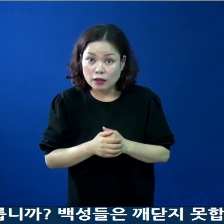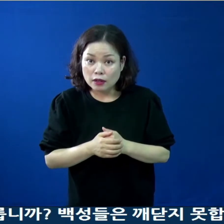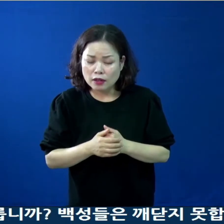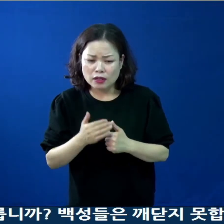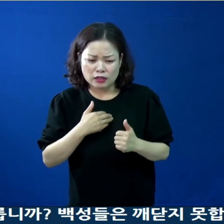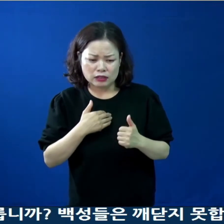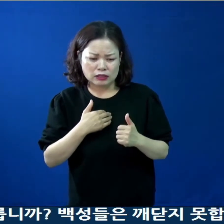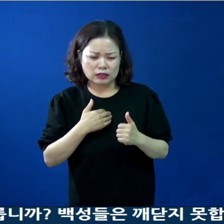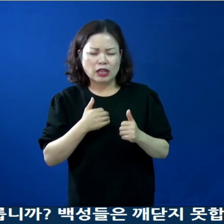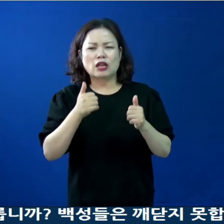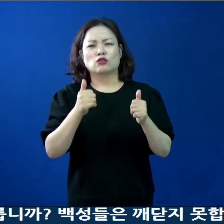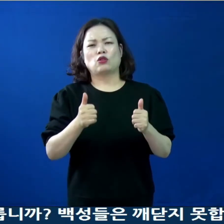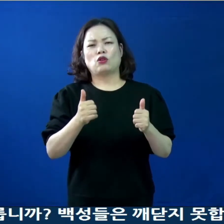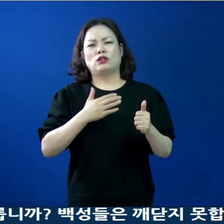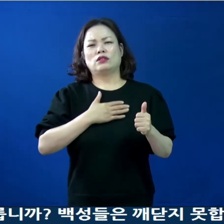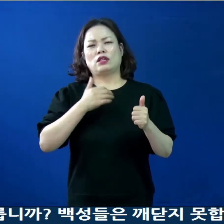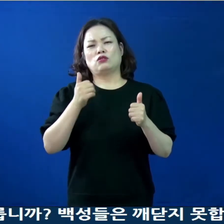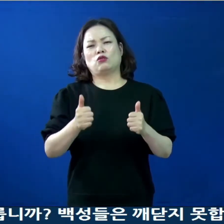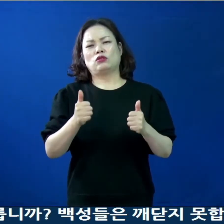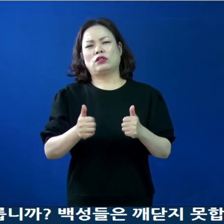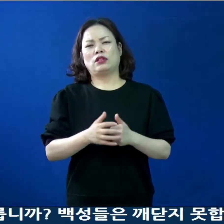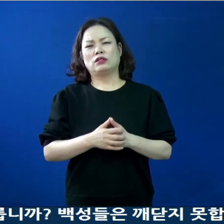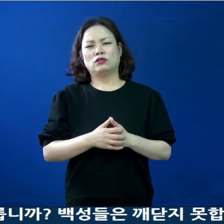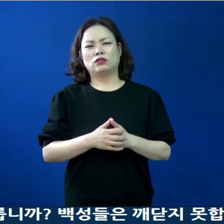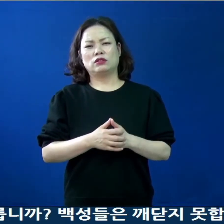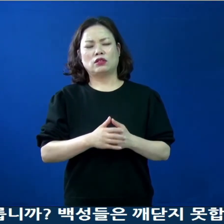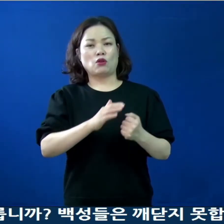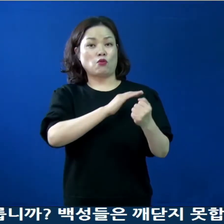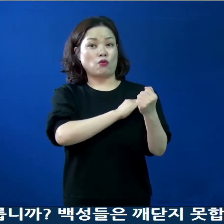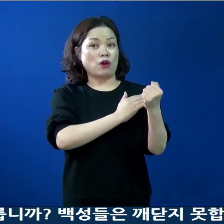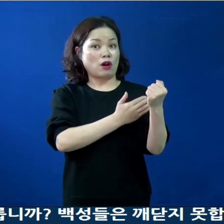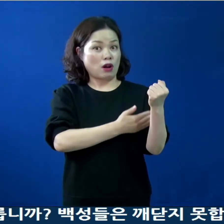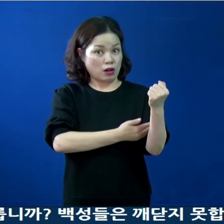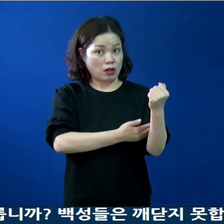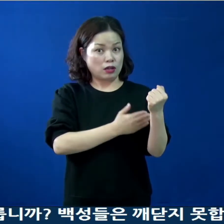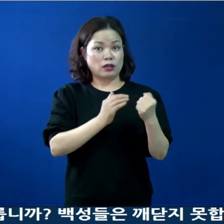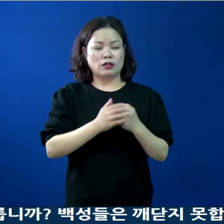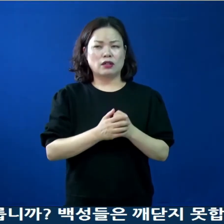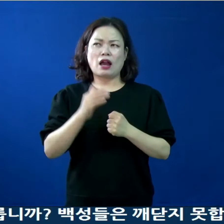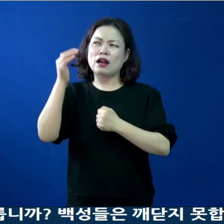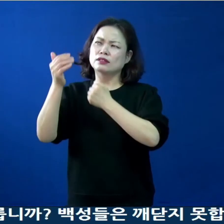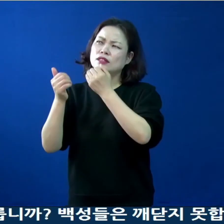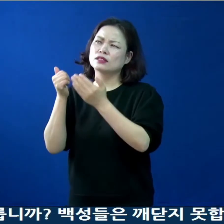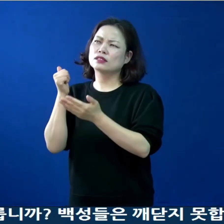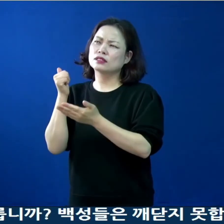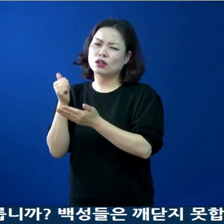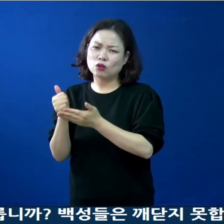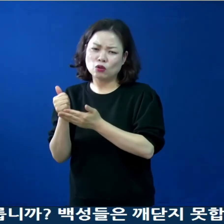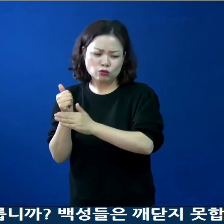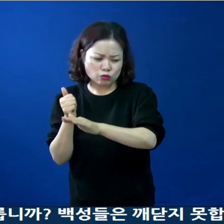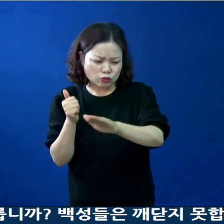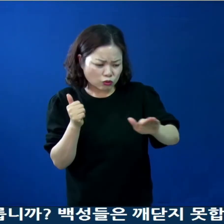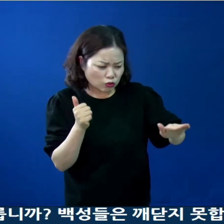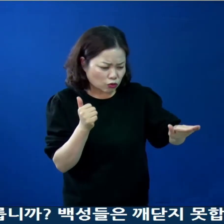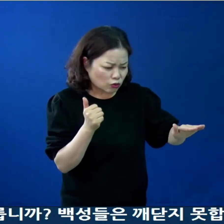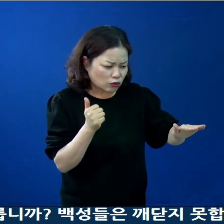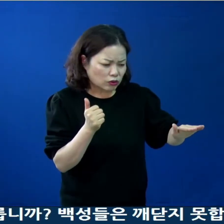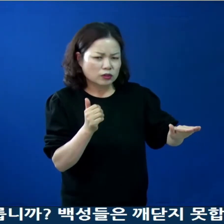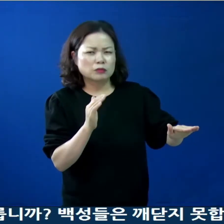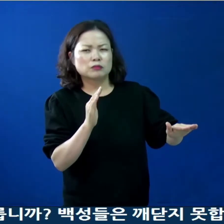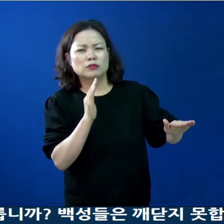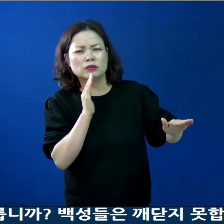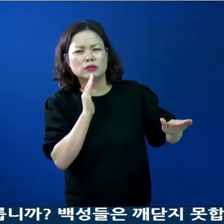내 송사는 할 때 이 내 송사라는 거는 이제 권리죠, 권리. 하나님께서는 우리의 정당한